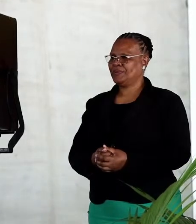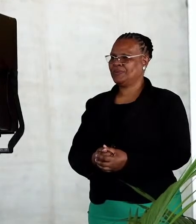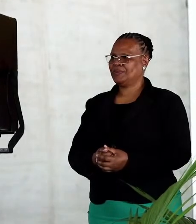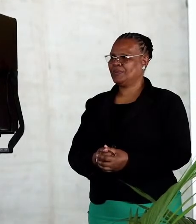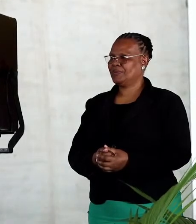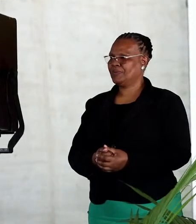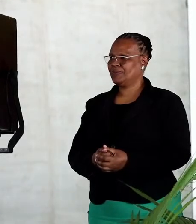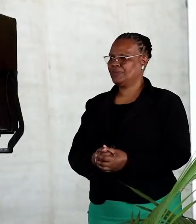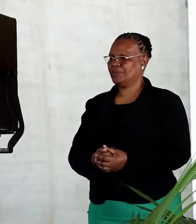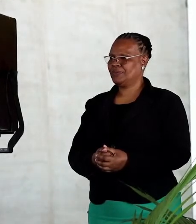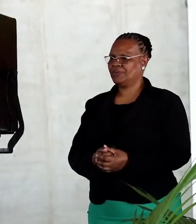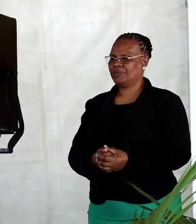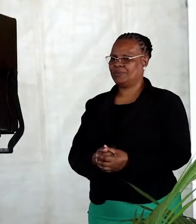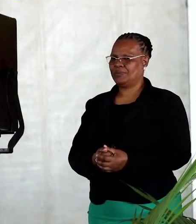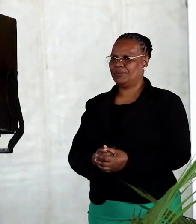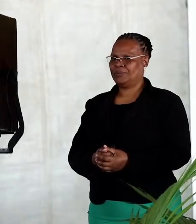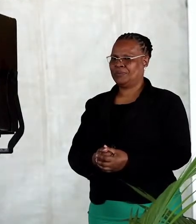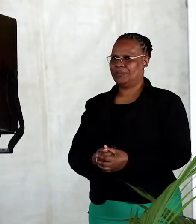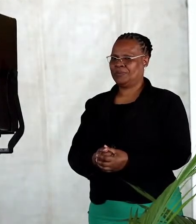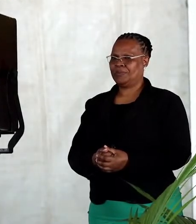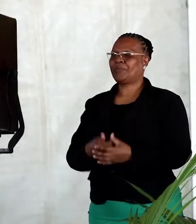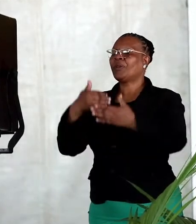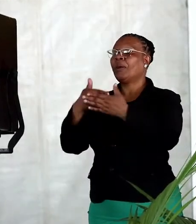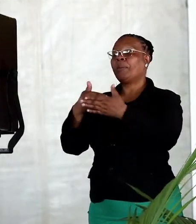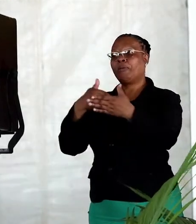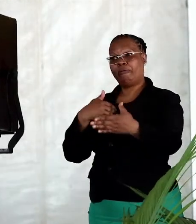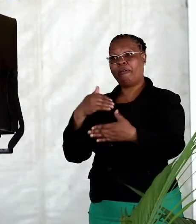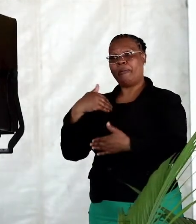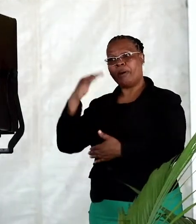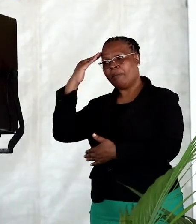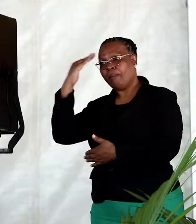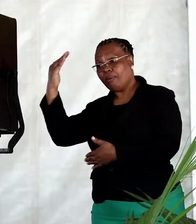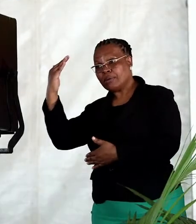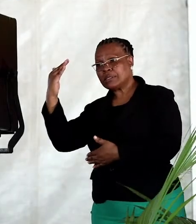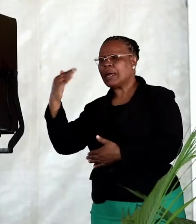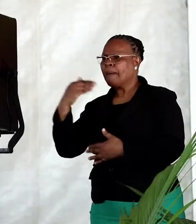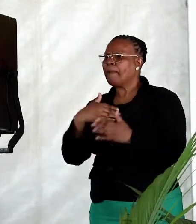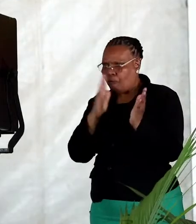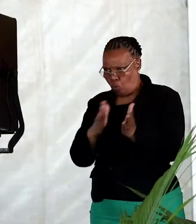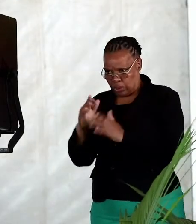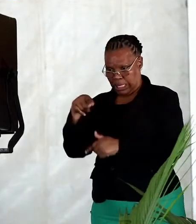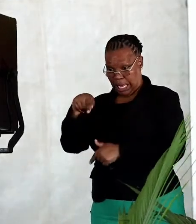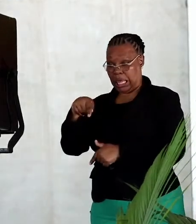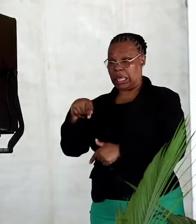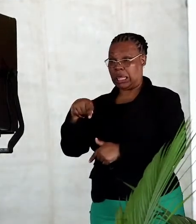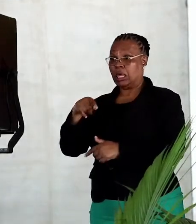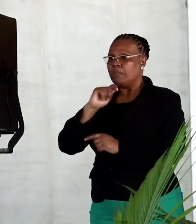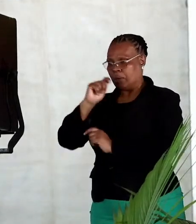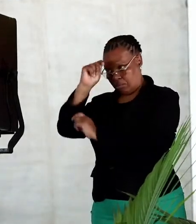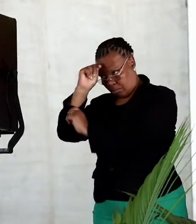Pamba ndibulise ndibahlambe masilungise le nto yokukhahlela